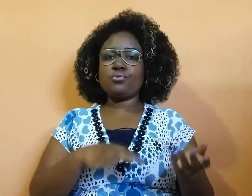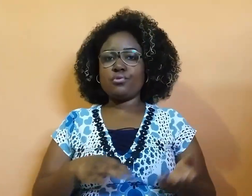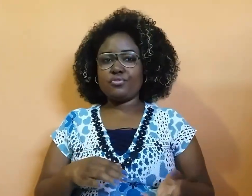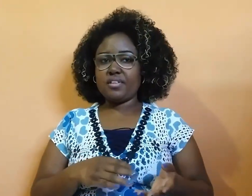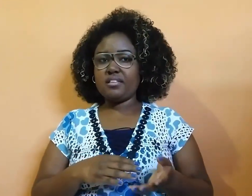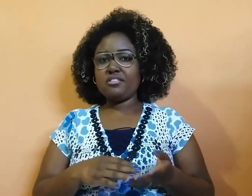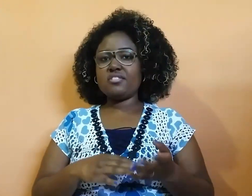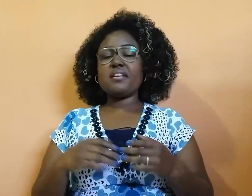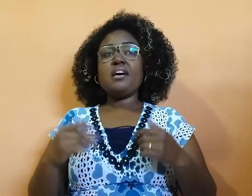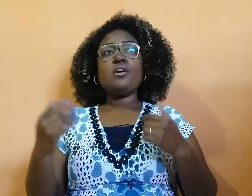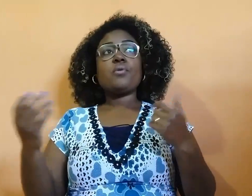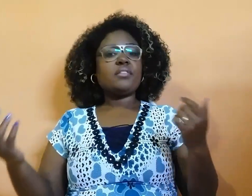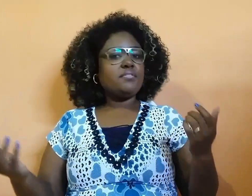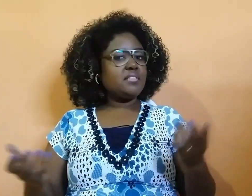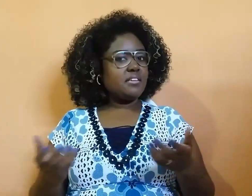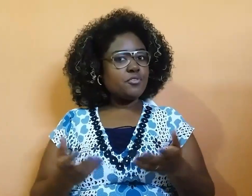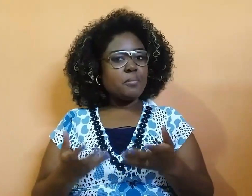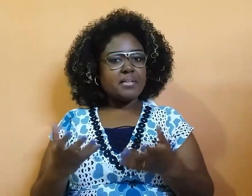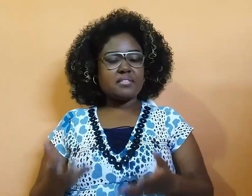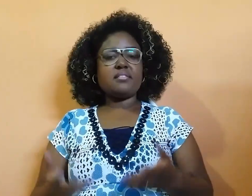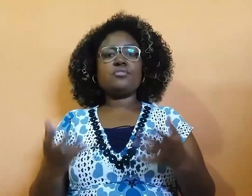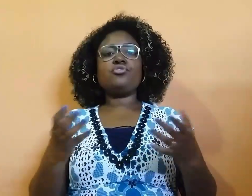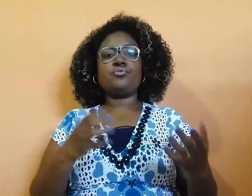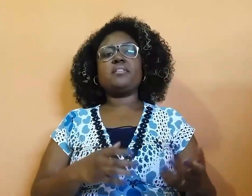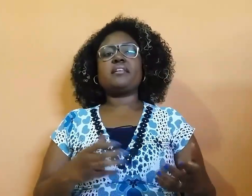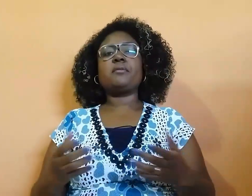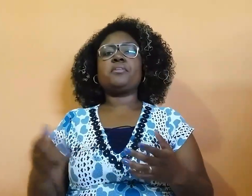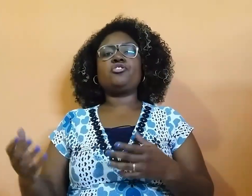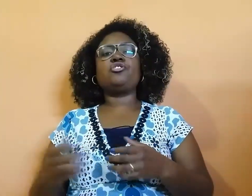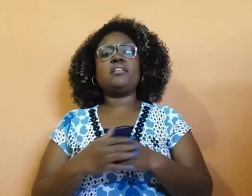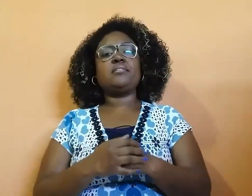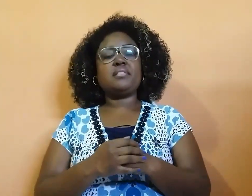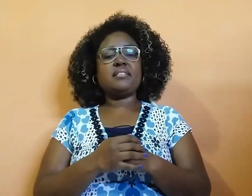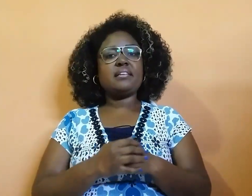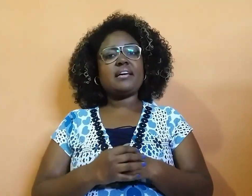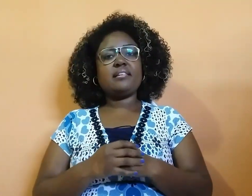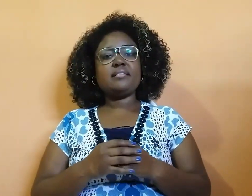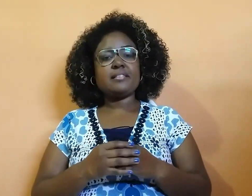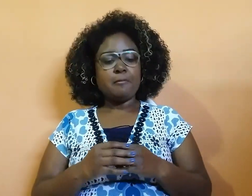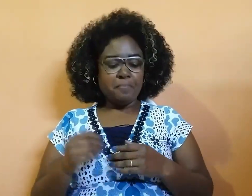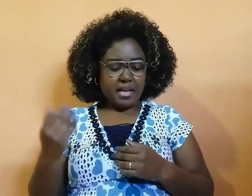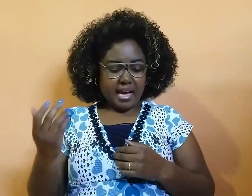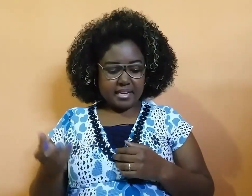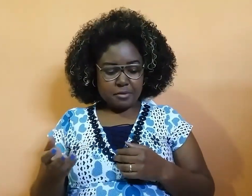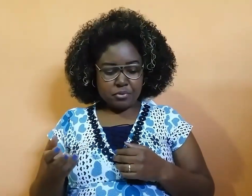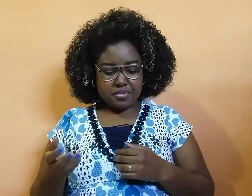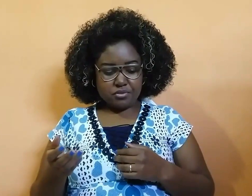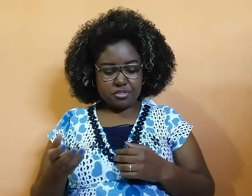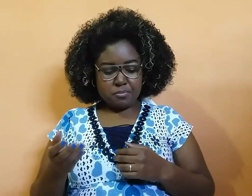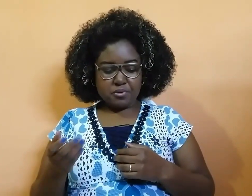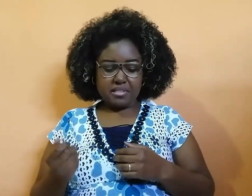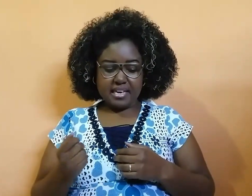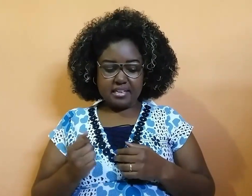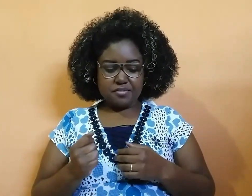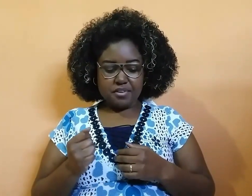ou índio qual deve ser a formação de um intérprete de língua de sinais aí depois em 2010